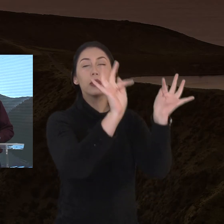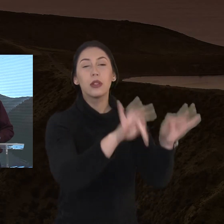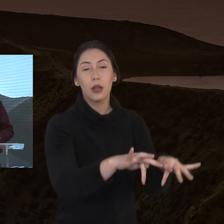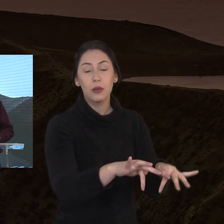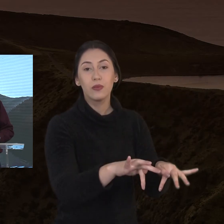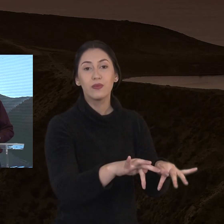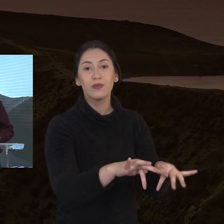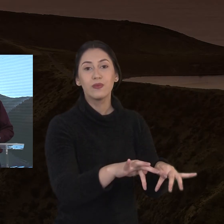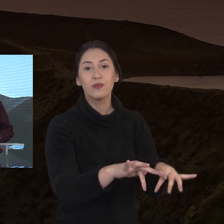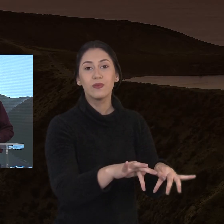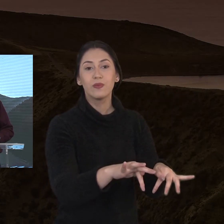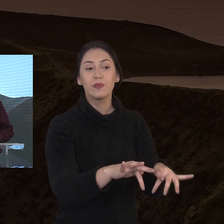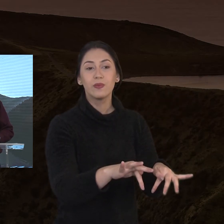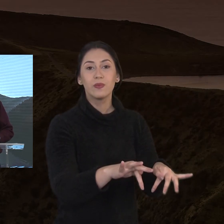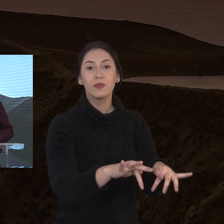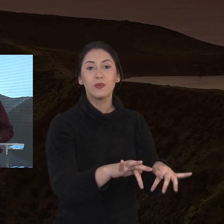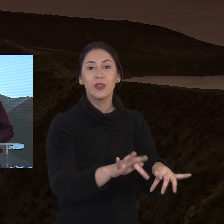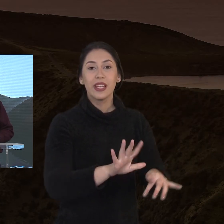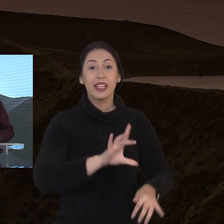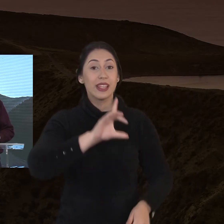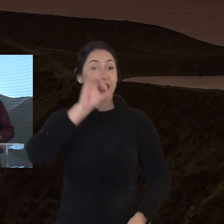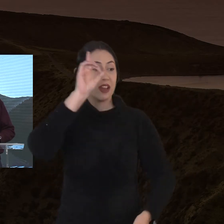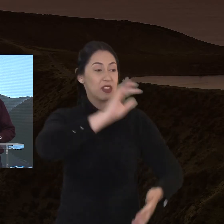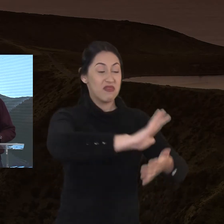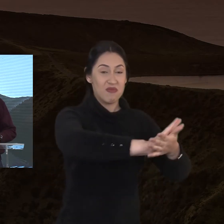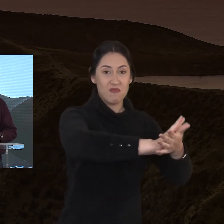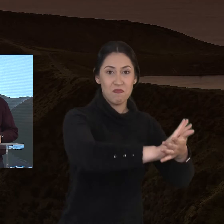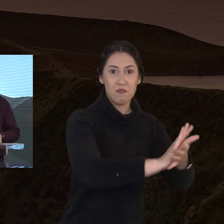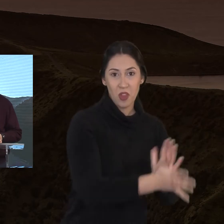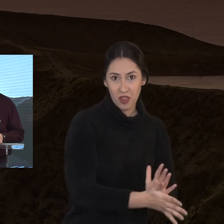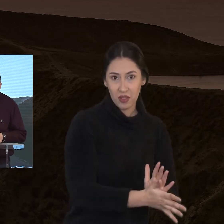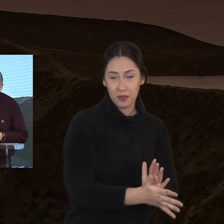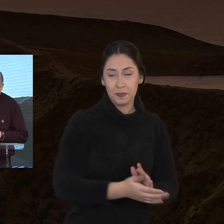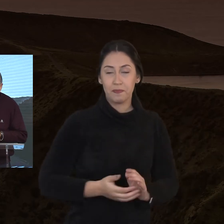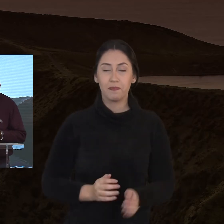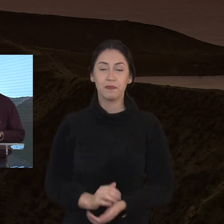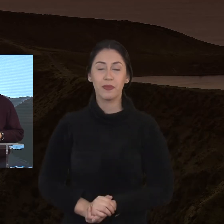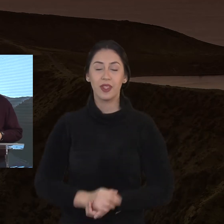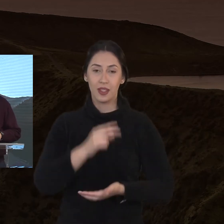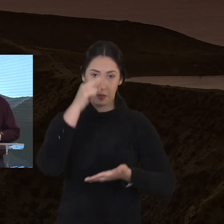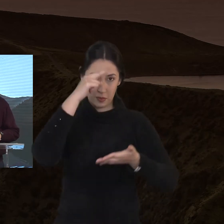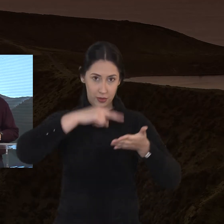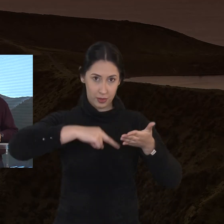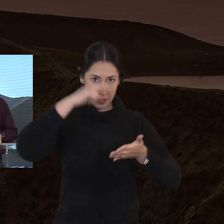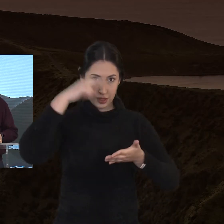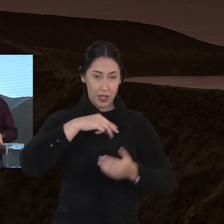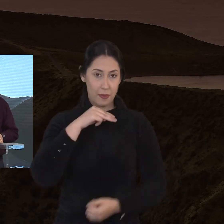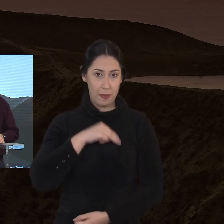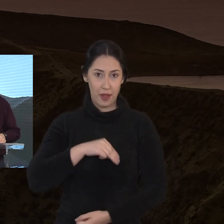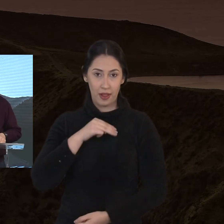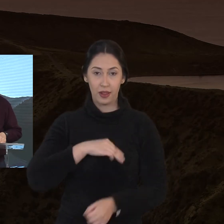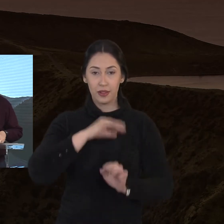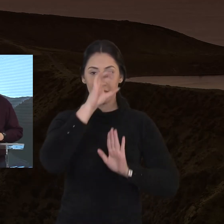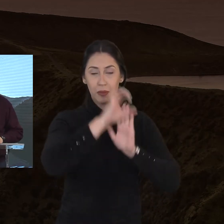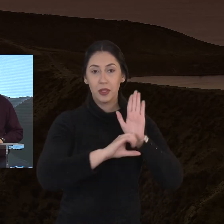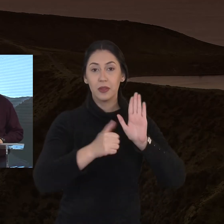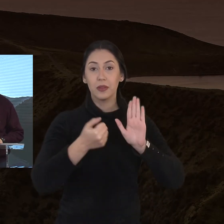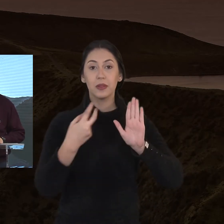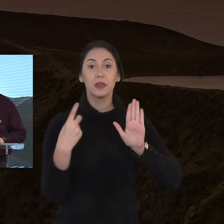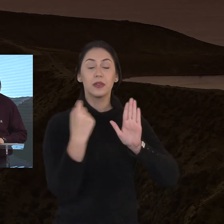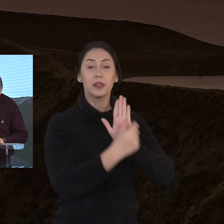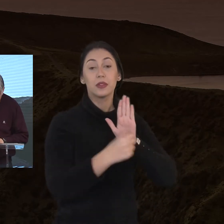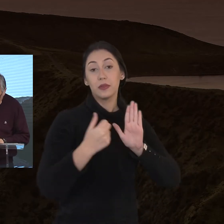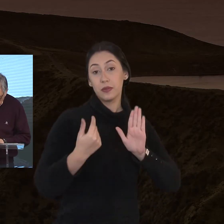e a execução desta sentença então vamos ler mateus capítulo 12 versículo 22